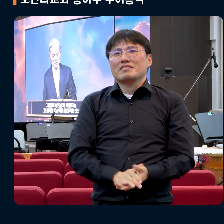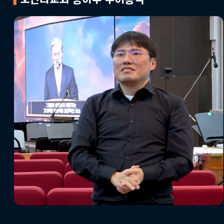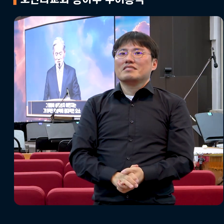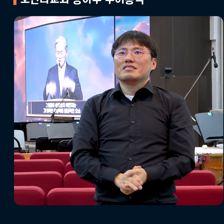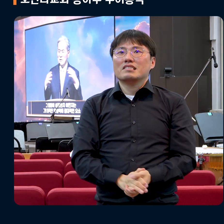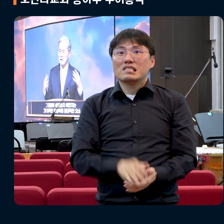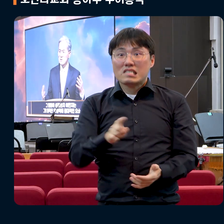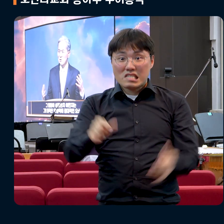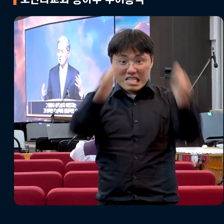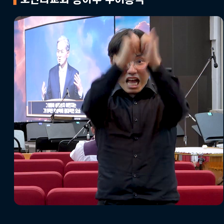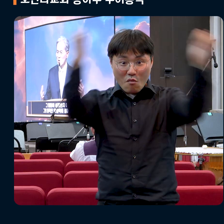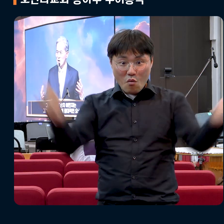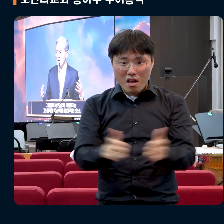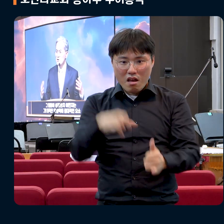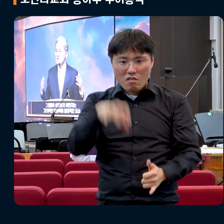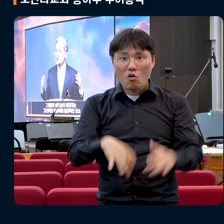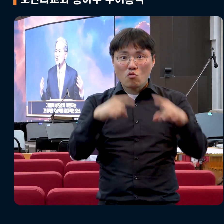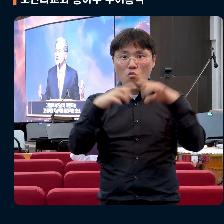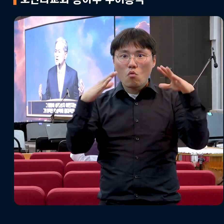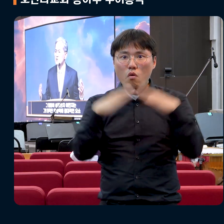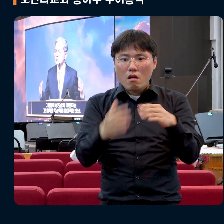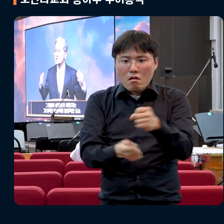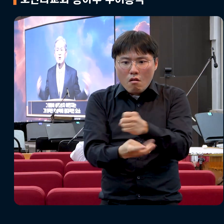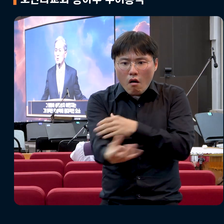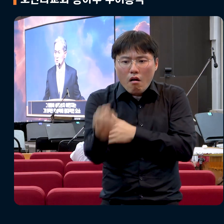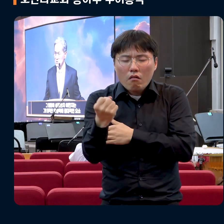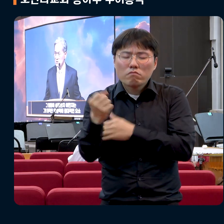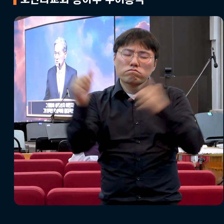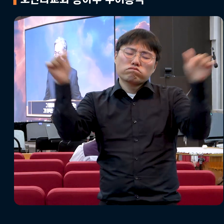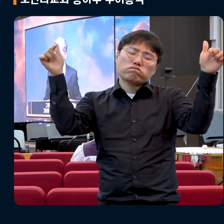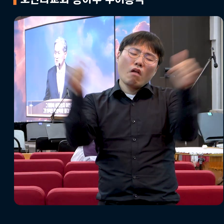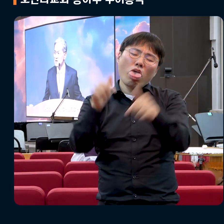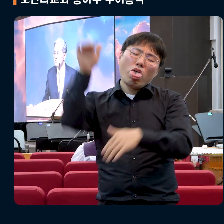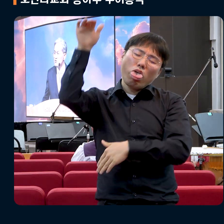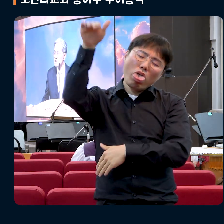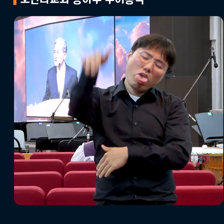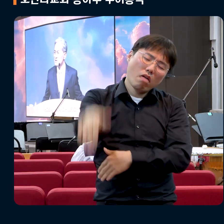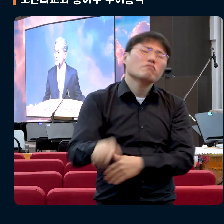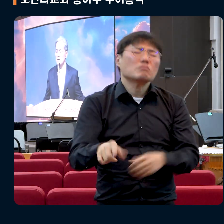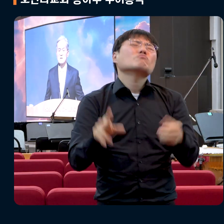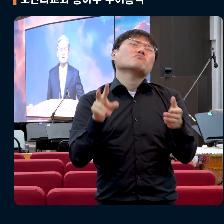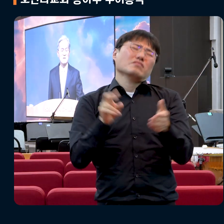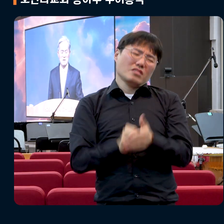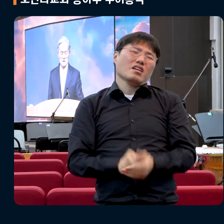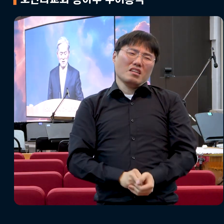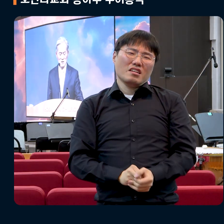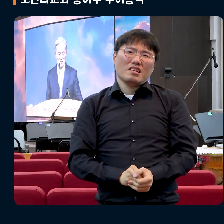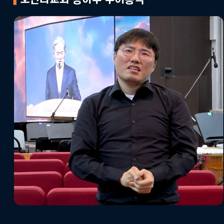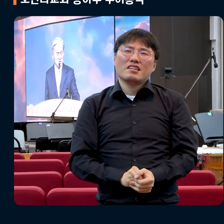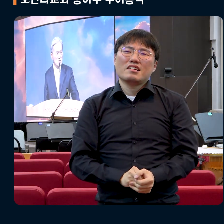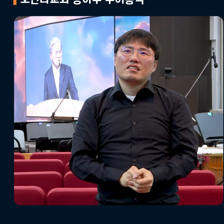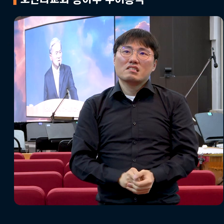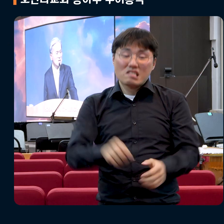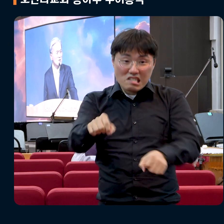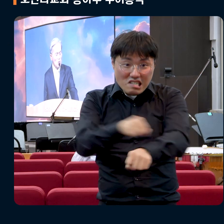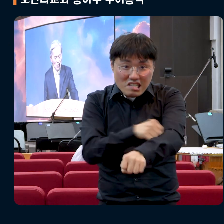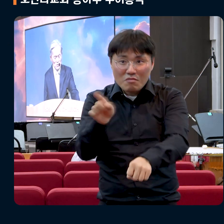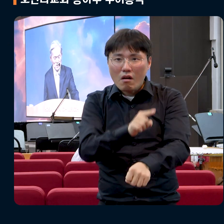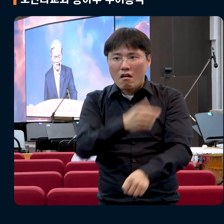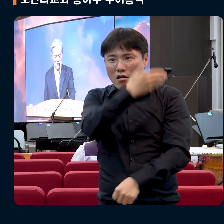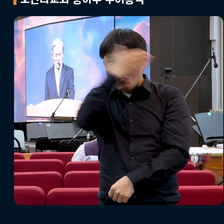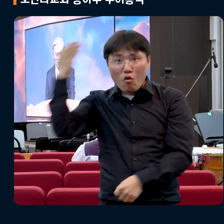무엇보다 이 사회에서 교회가 영향력을 잃어버렸어요. 이게 문제예요. 이게